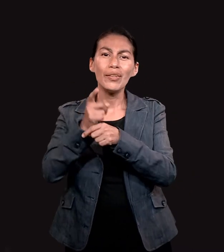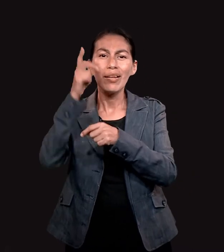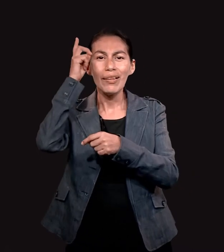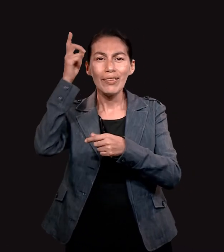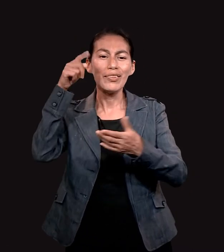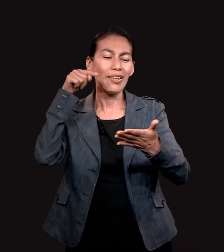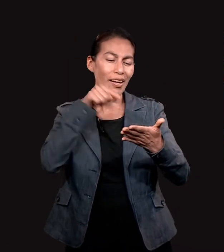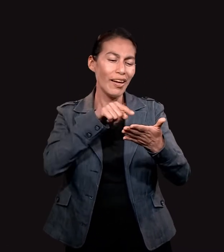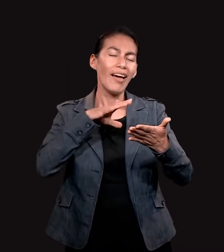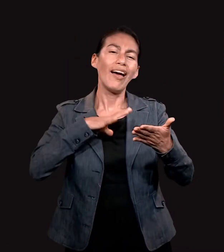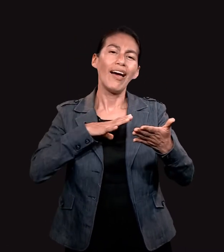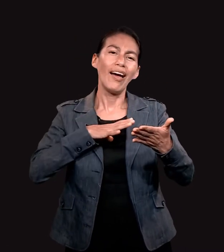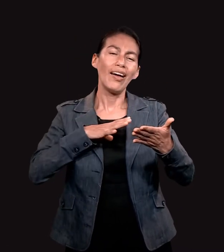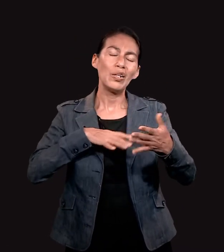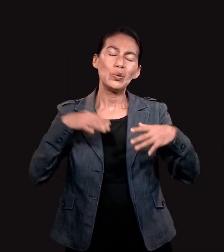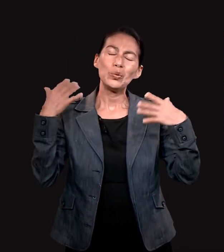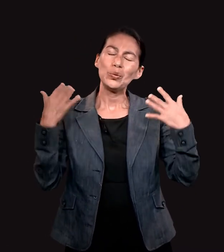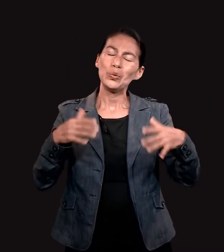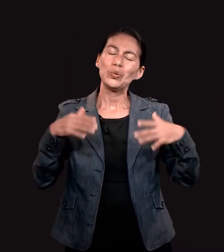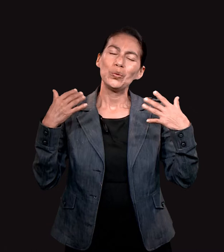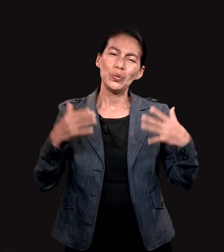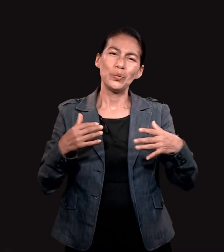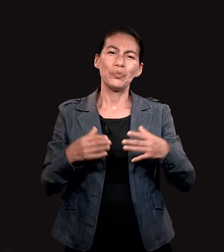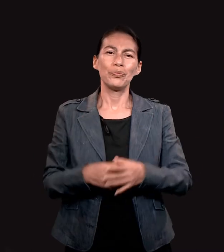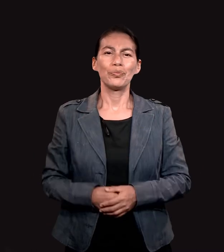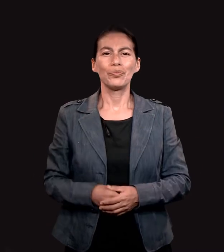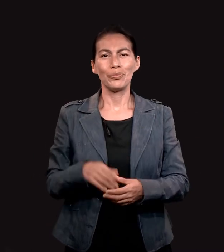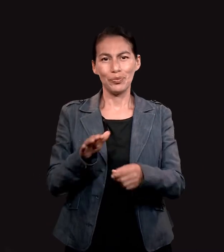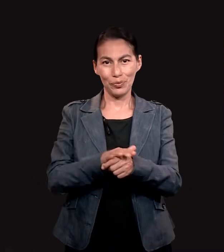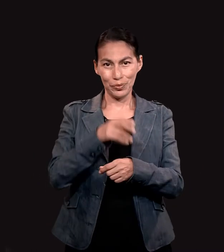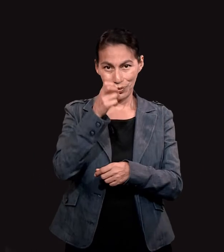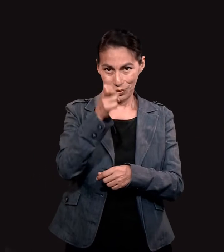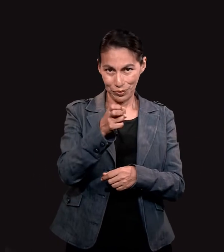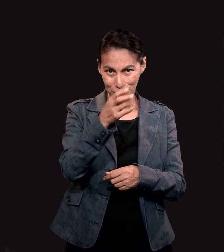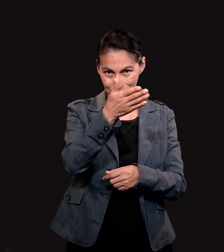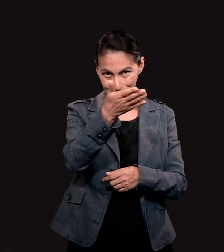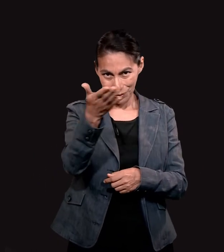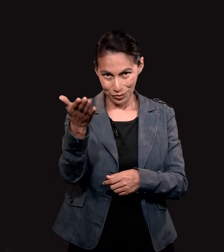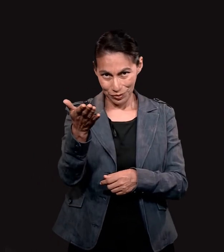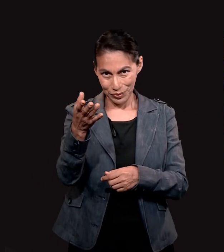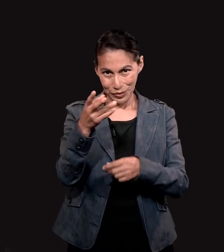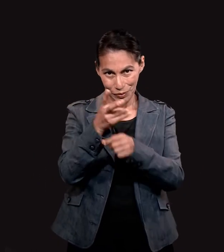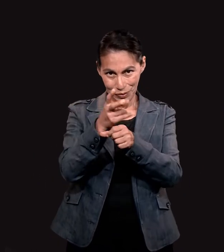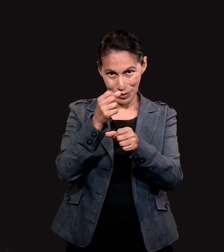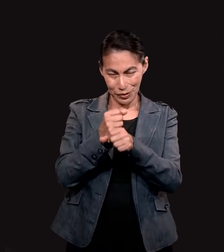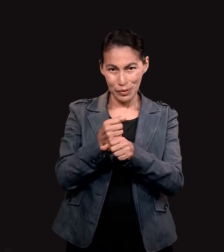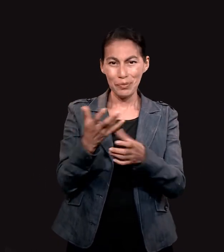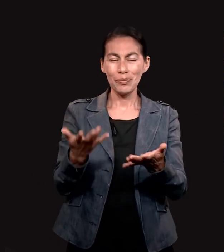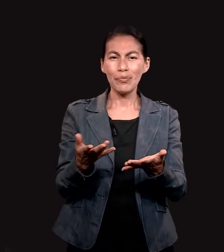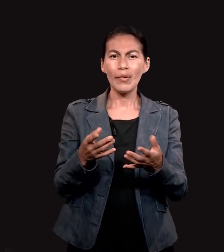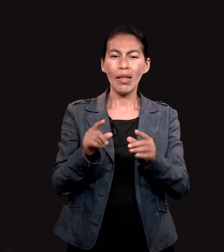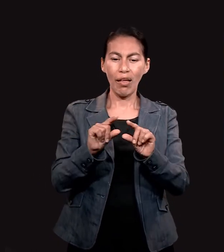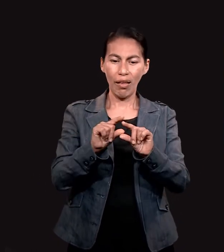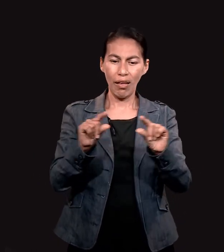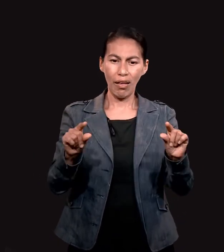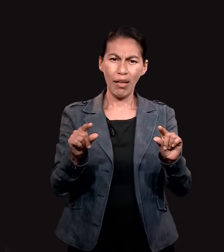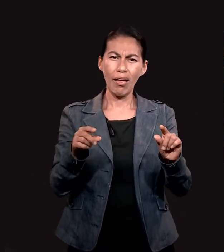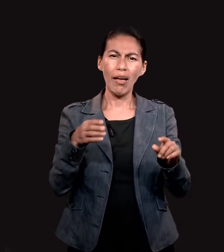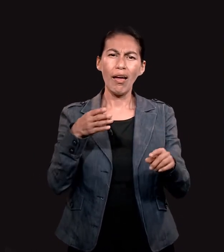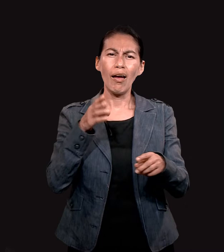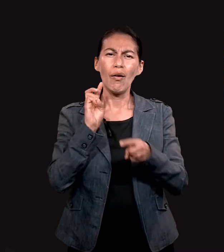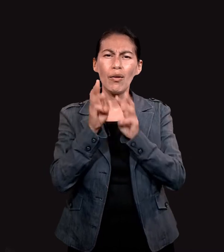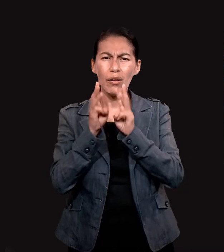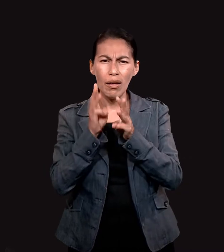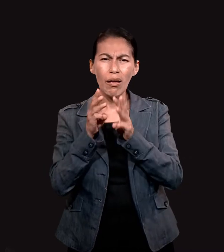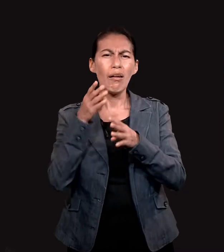¡Qué maravilloso! Por eso invitamos a todos que a través de los medios que están pasando en pantalla,